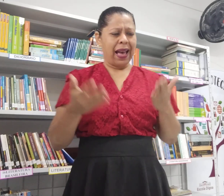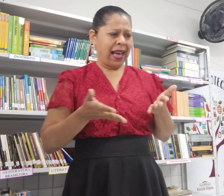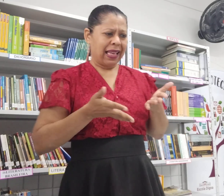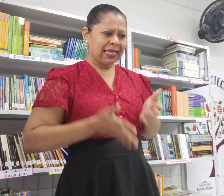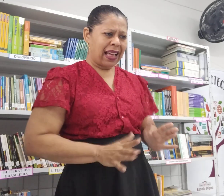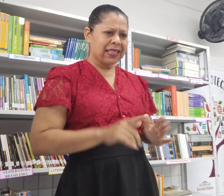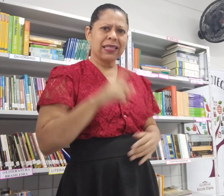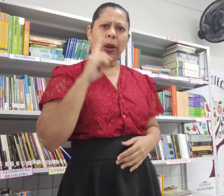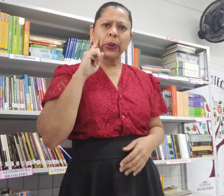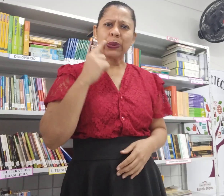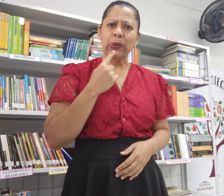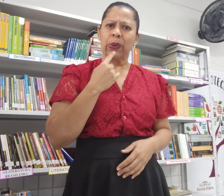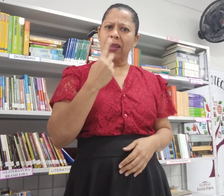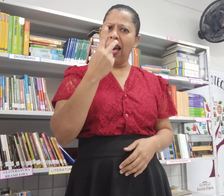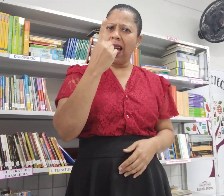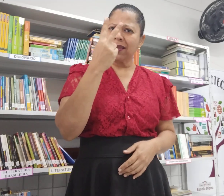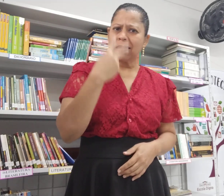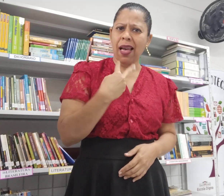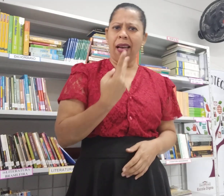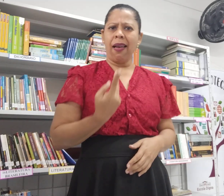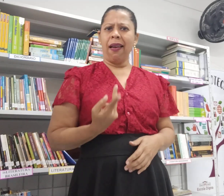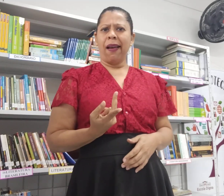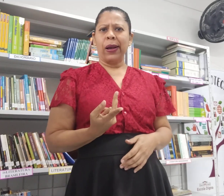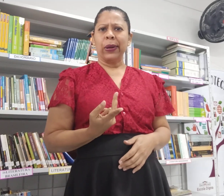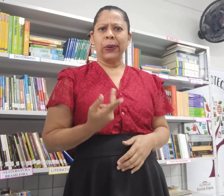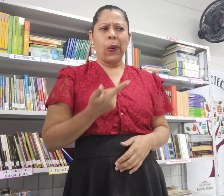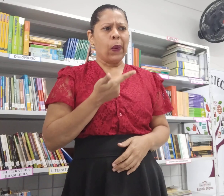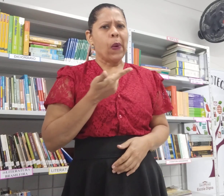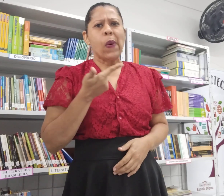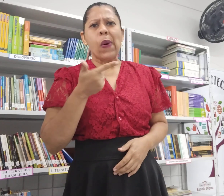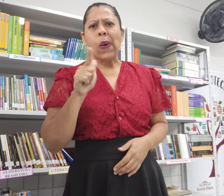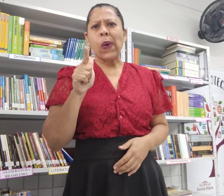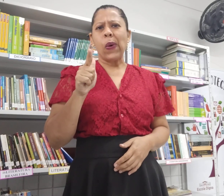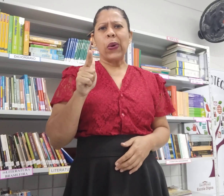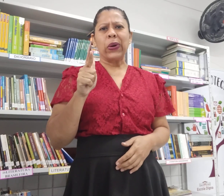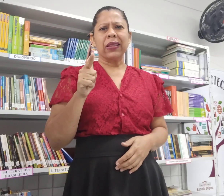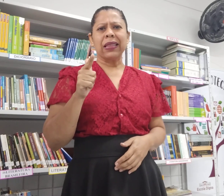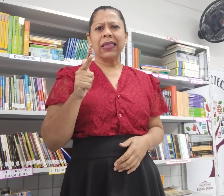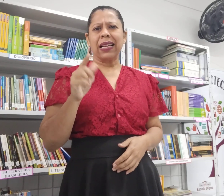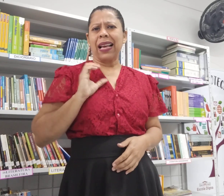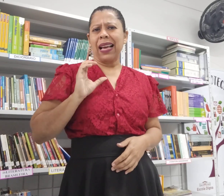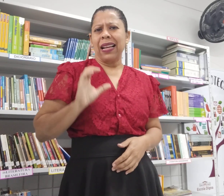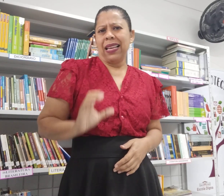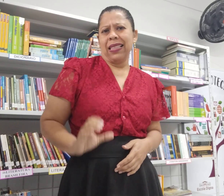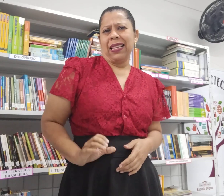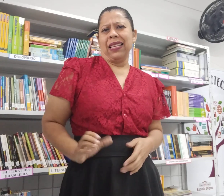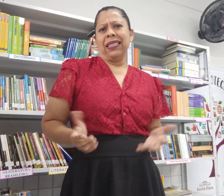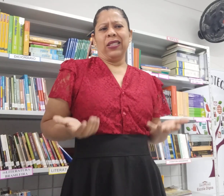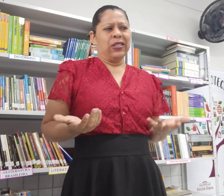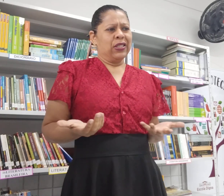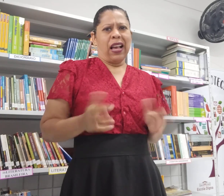nascia surdo ou cego com uma outra questão. Então, eles eram